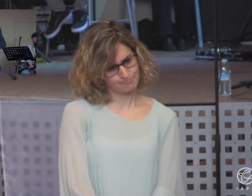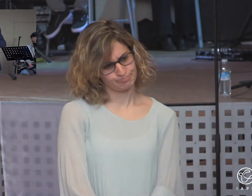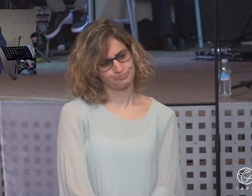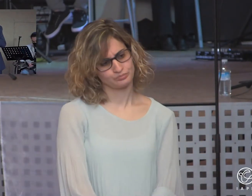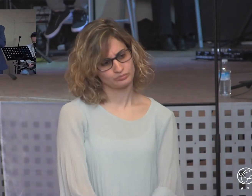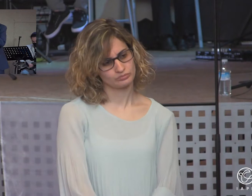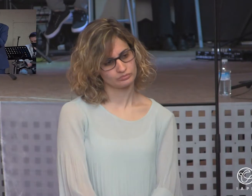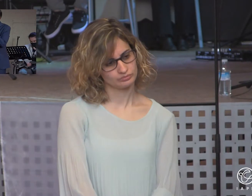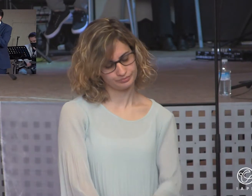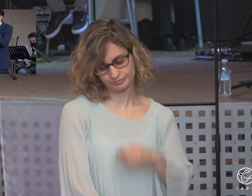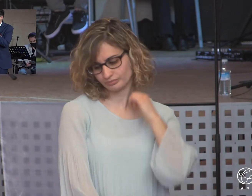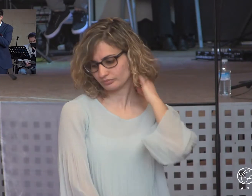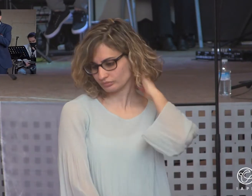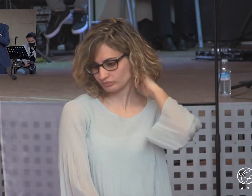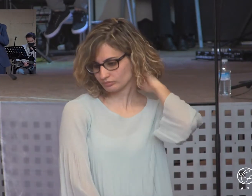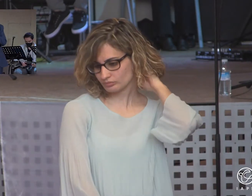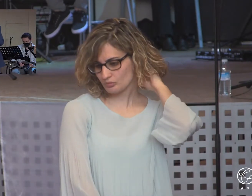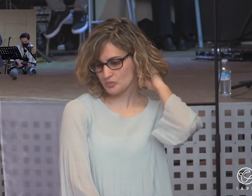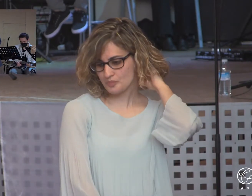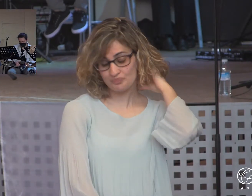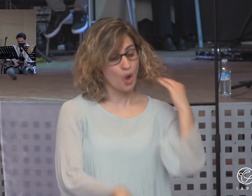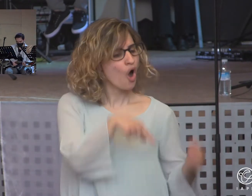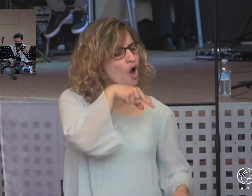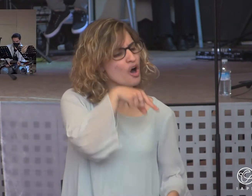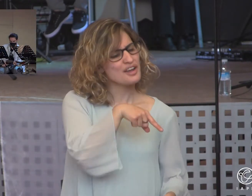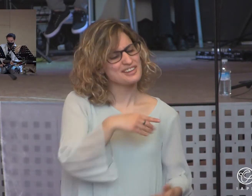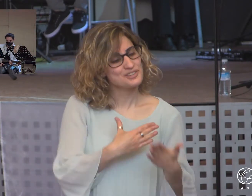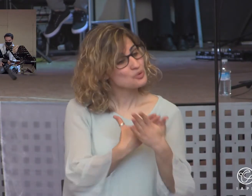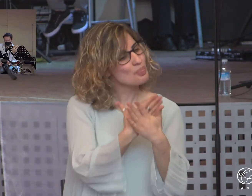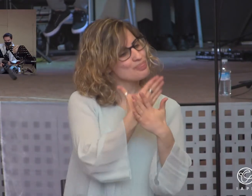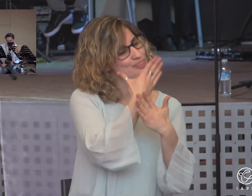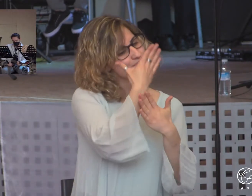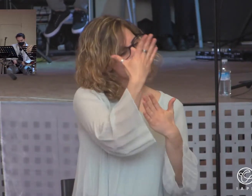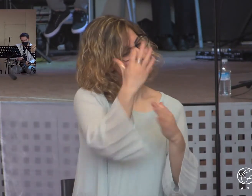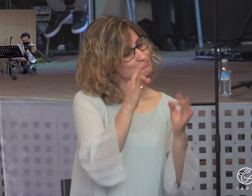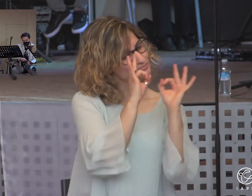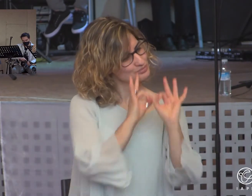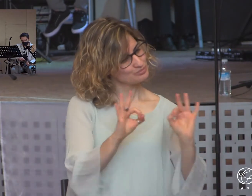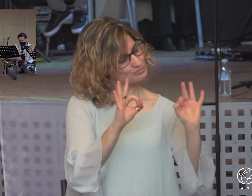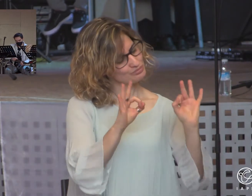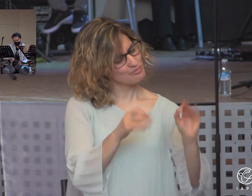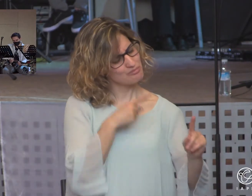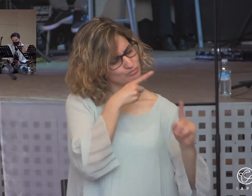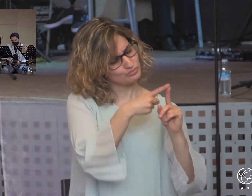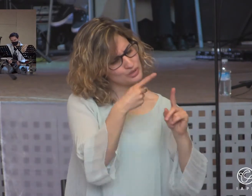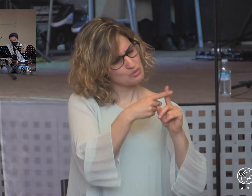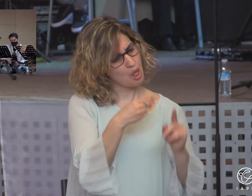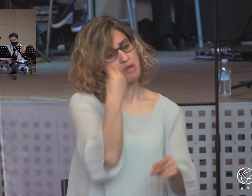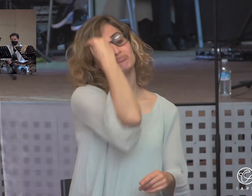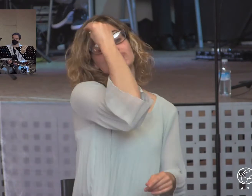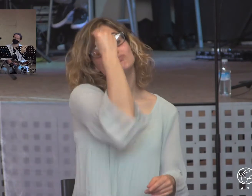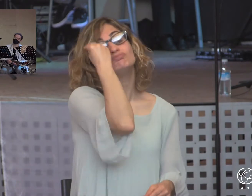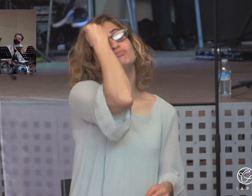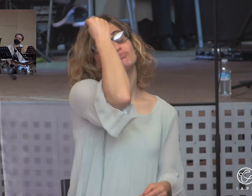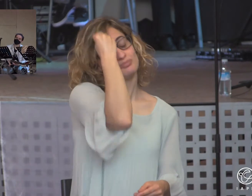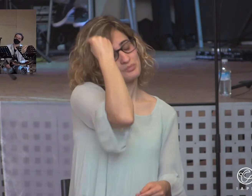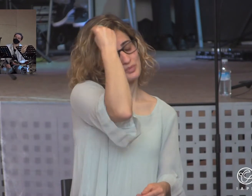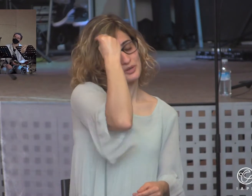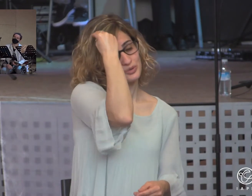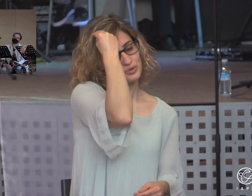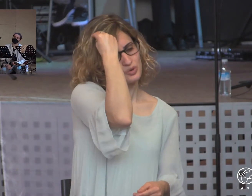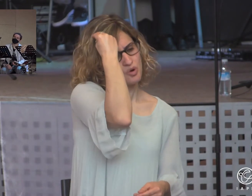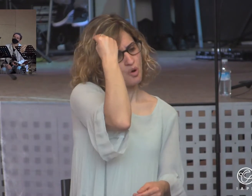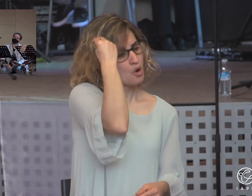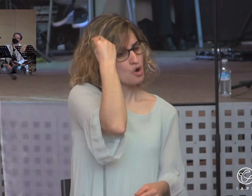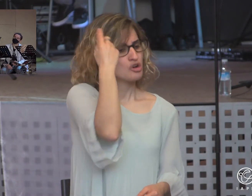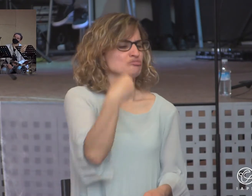Es un día fantástico para hacer una reflexión espiritual acerca de la limpieza que